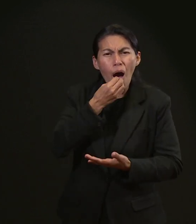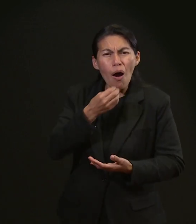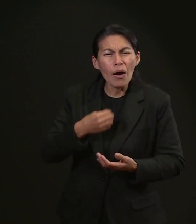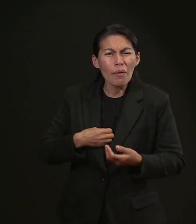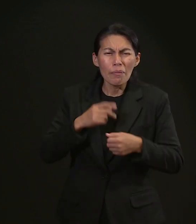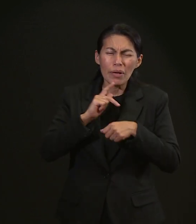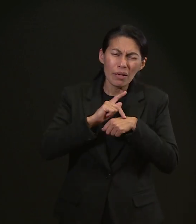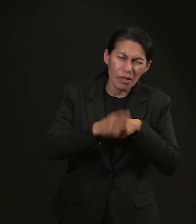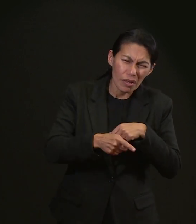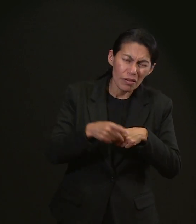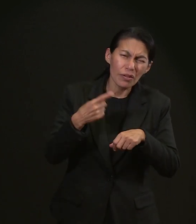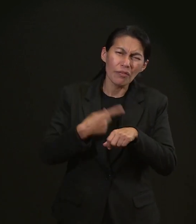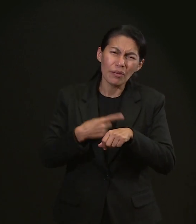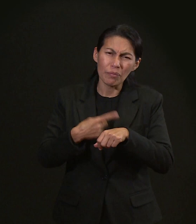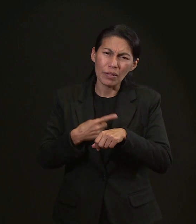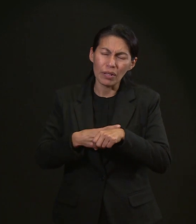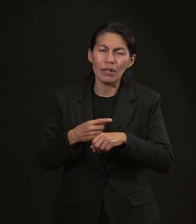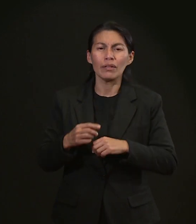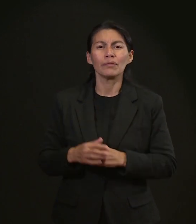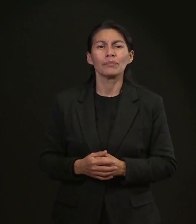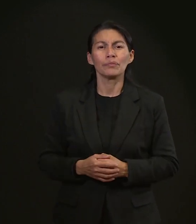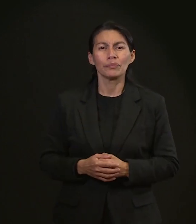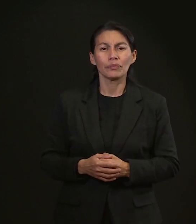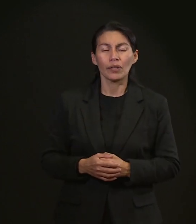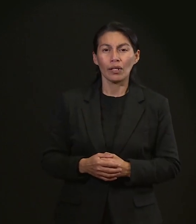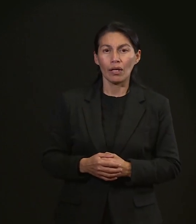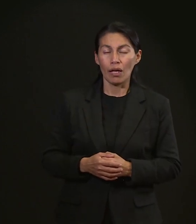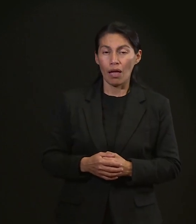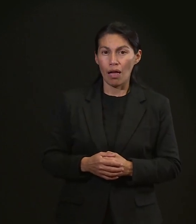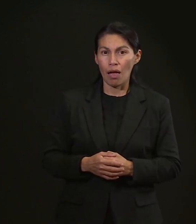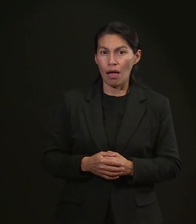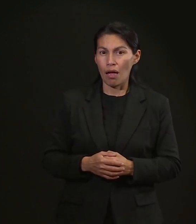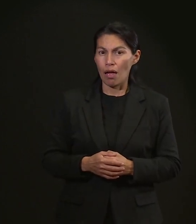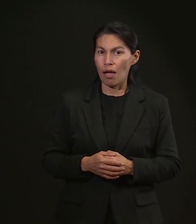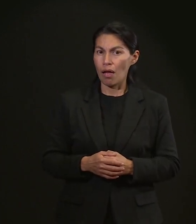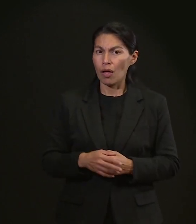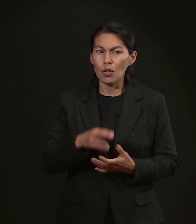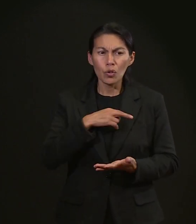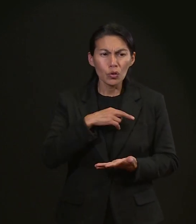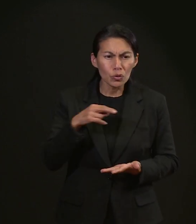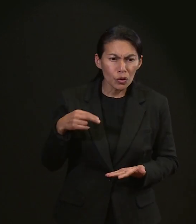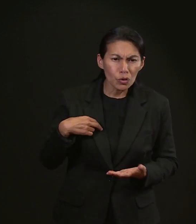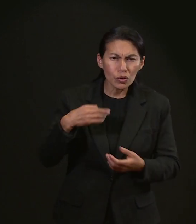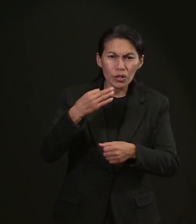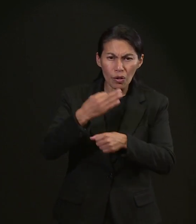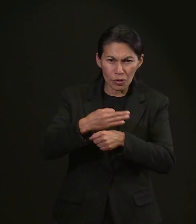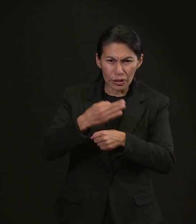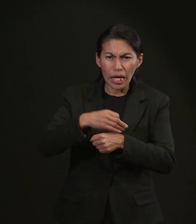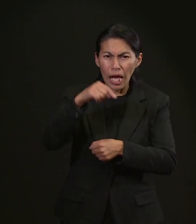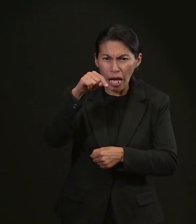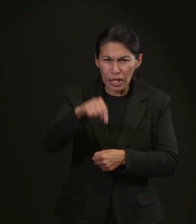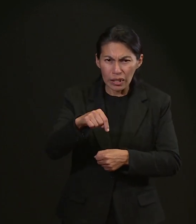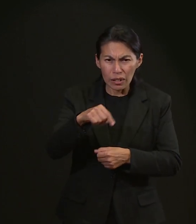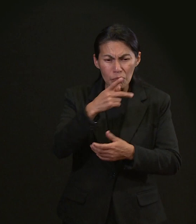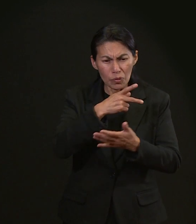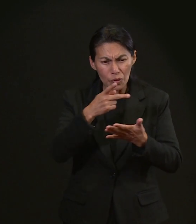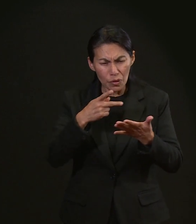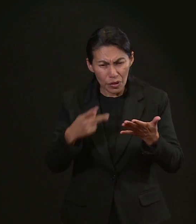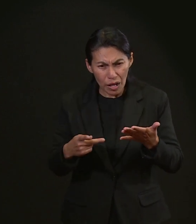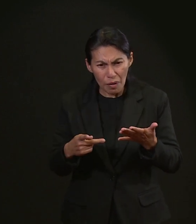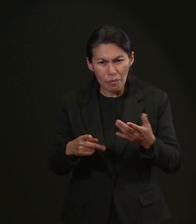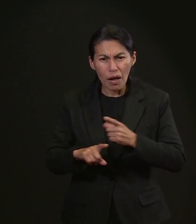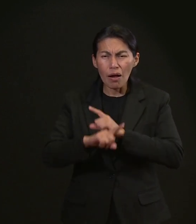peligro y enfermedad porque a quien glorificamos en este programa